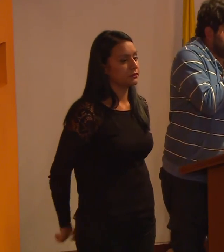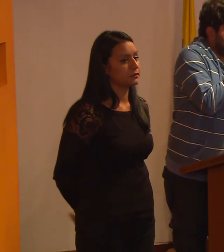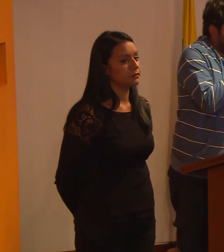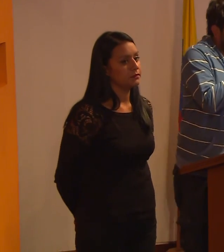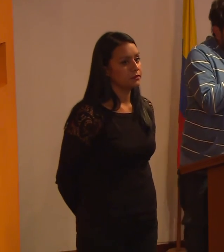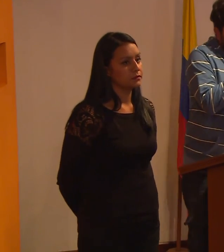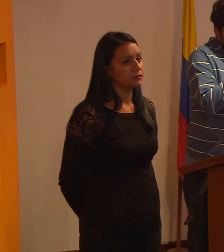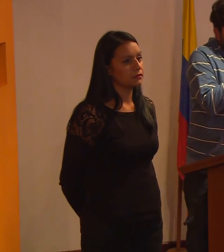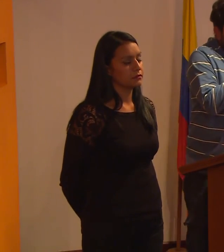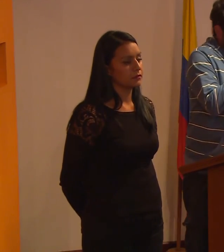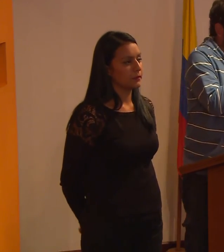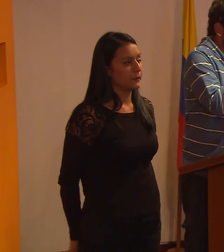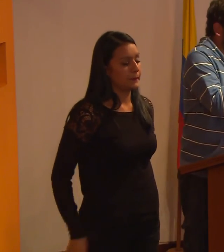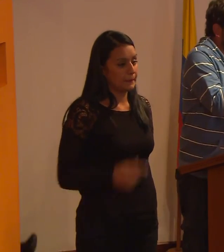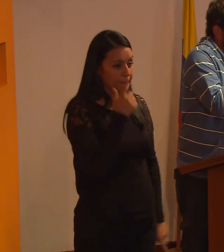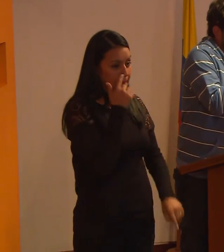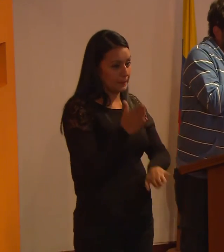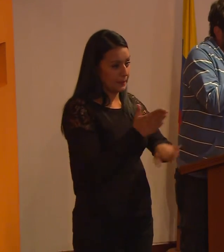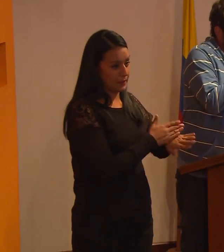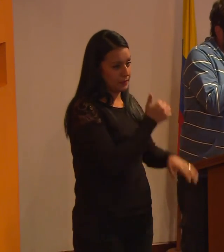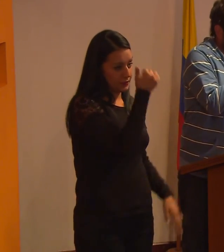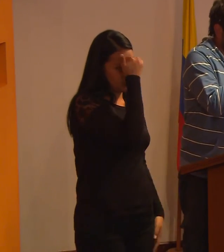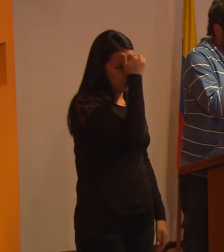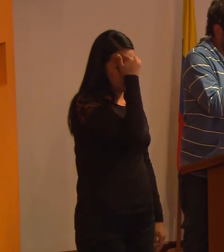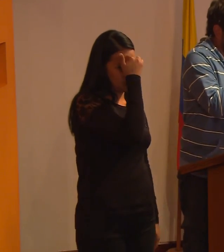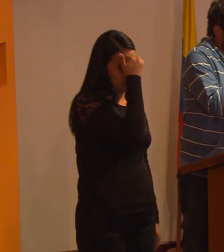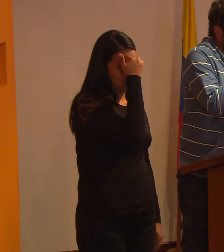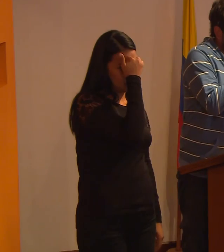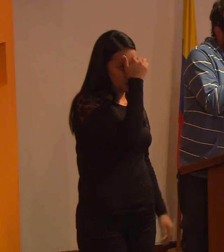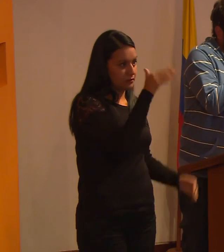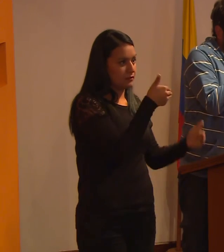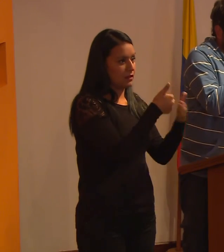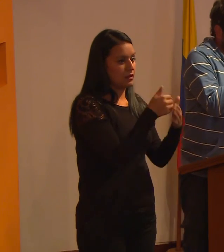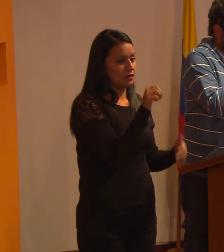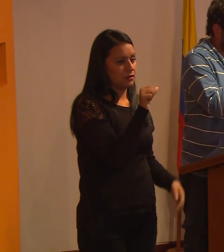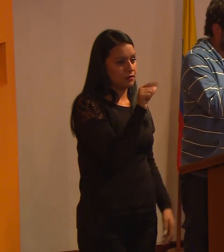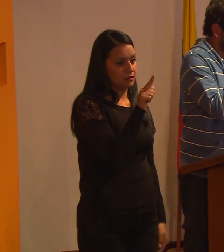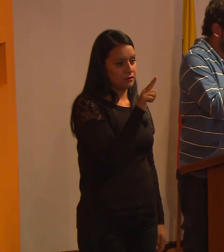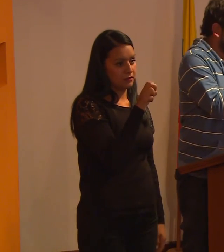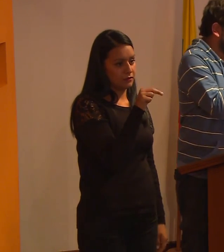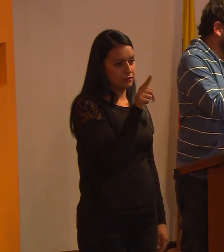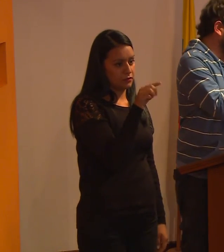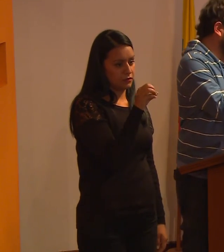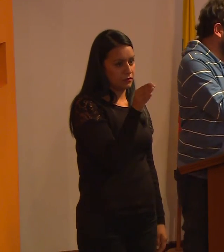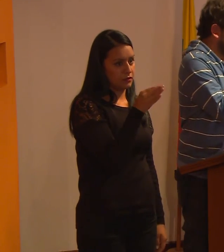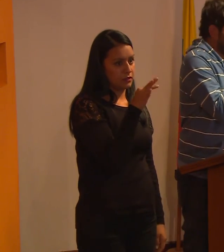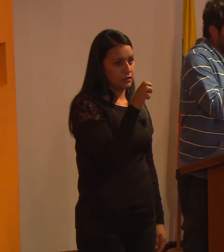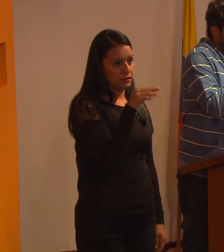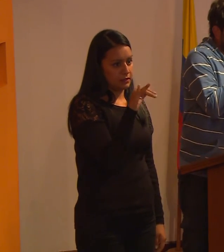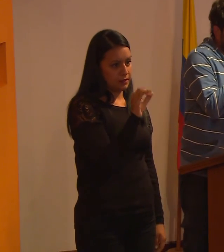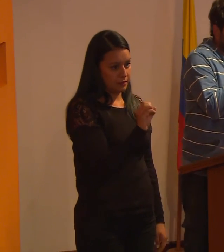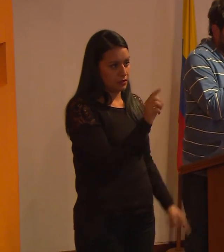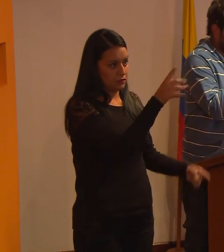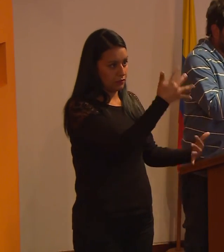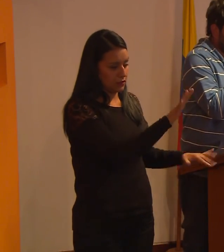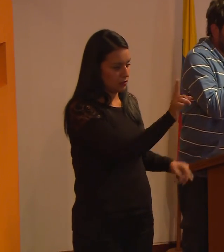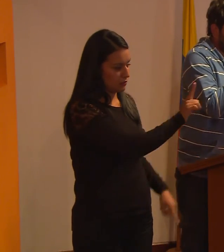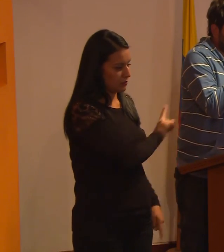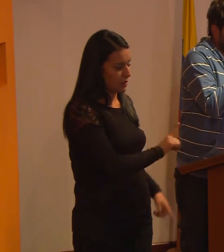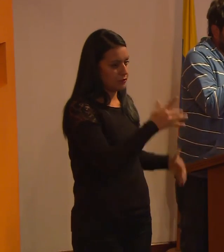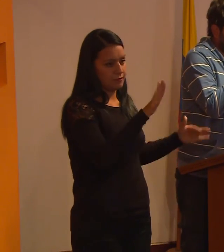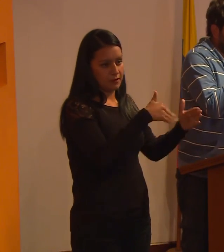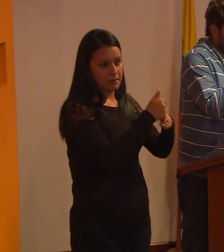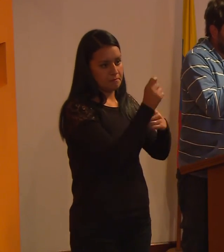Con la intervención del profesor Alfonso Tamayo vamos a dar cierre al escenario de preguntas. Luego se dirigirá a nosotros